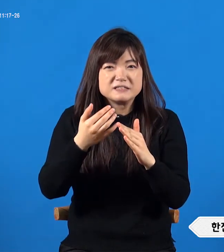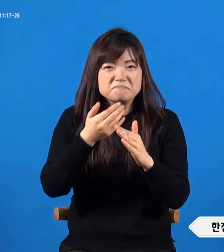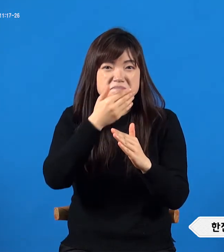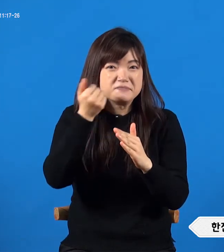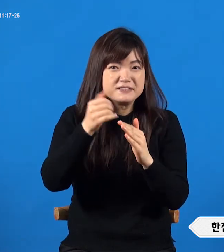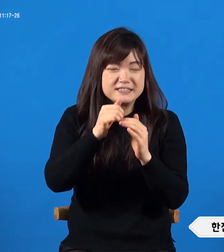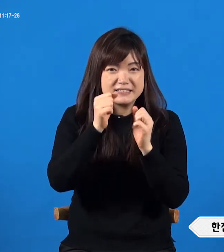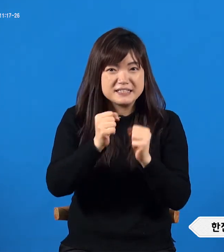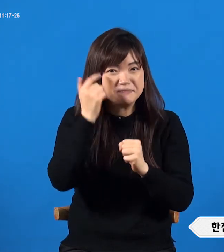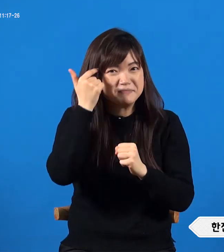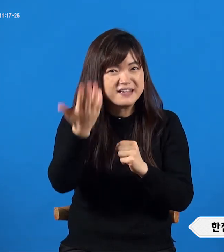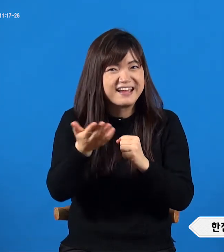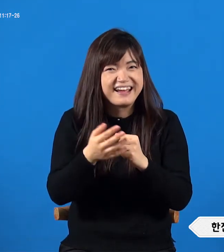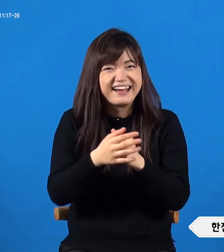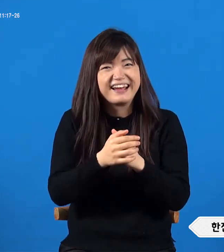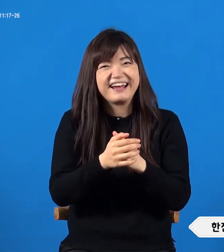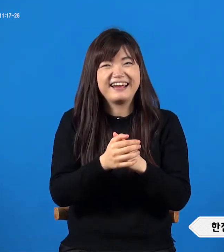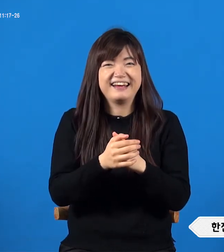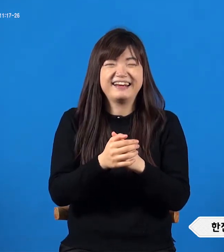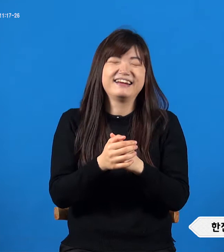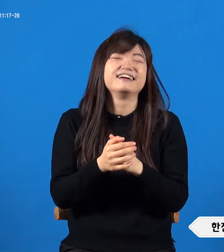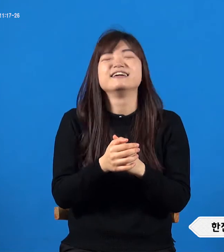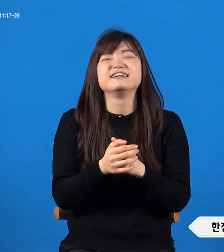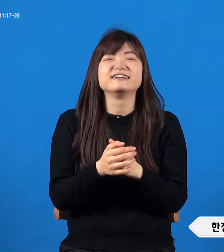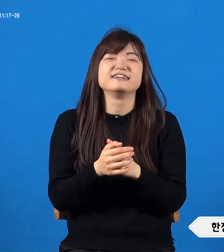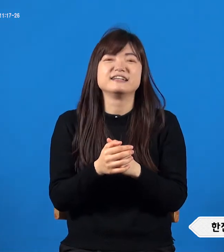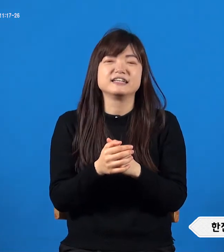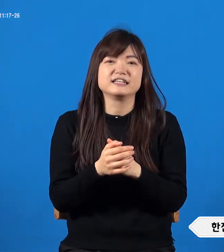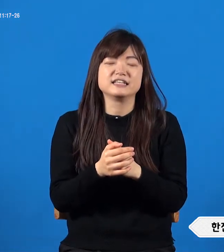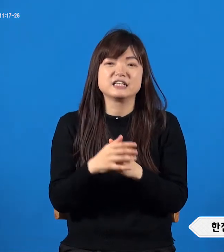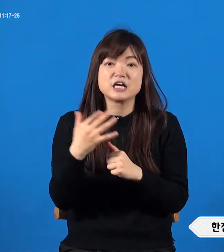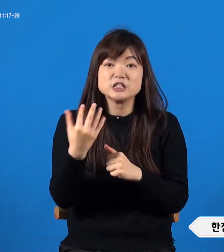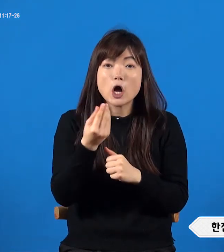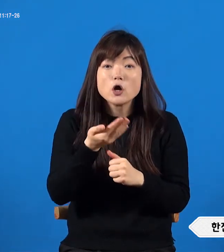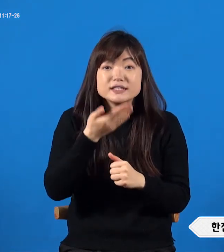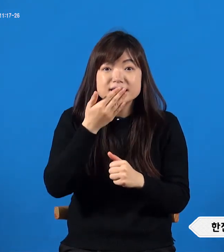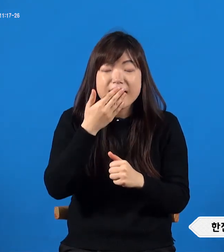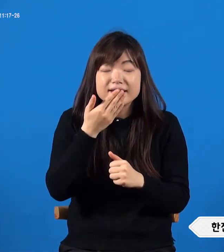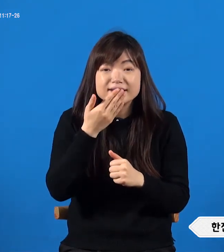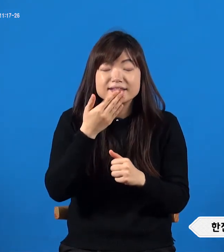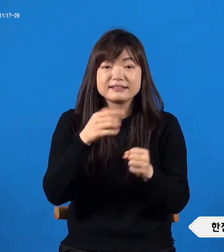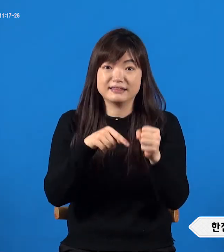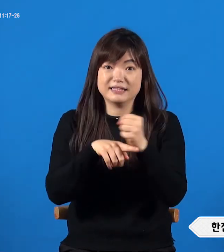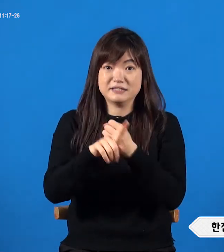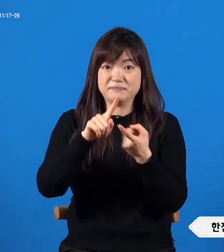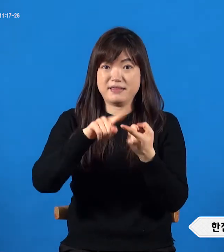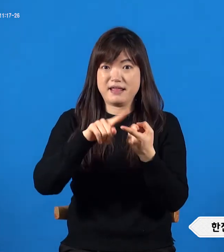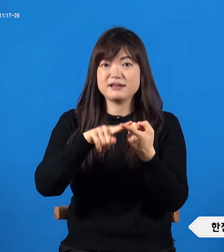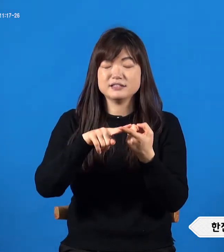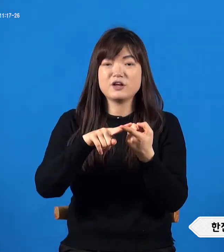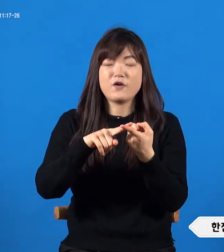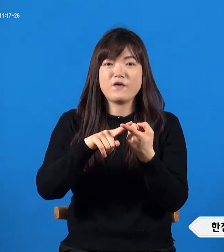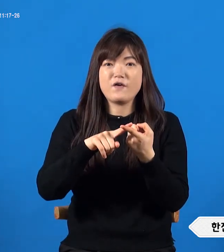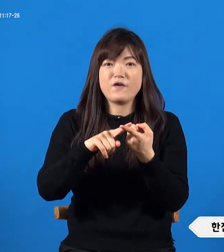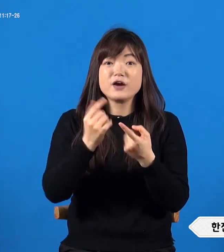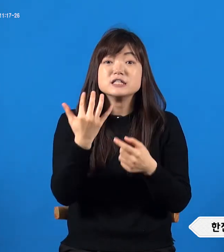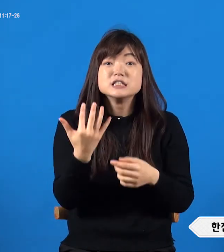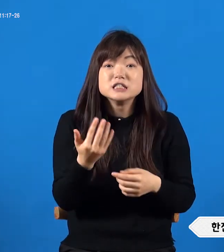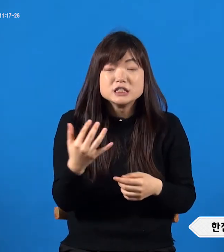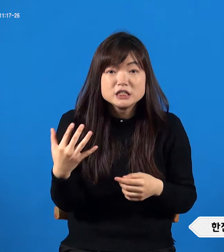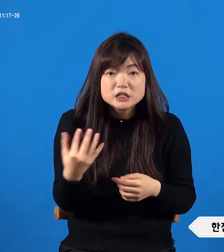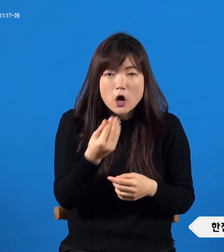계신지 모르겠습니다. 그래서 오늘은 성찬의 의미가 뭔가,